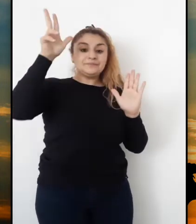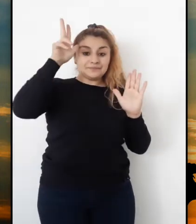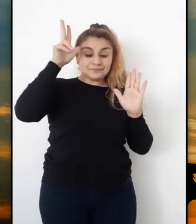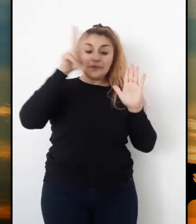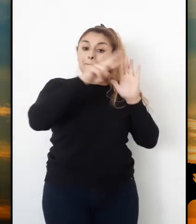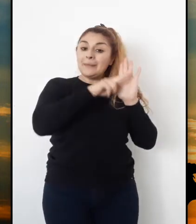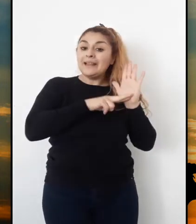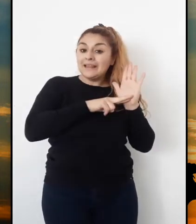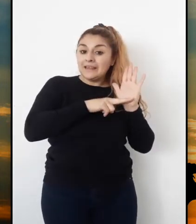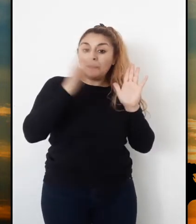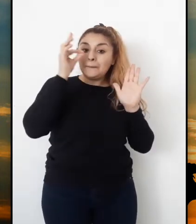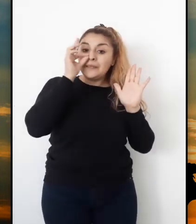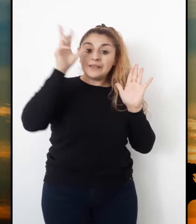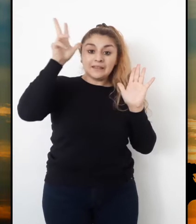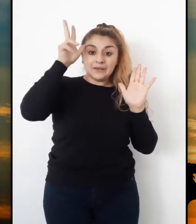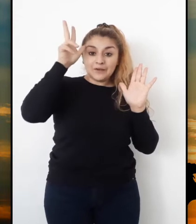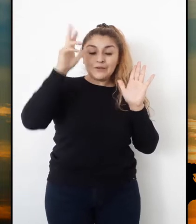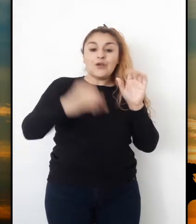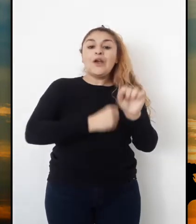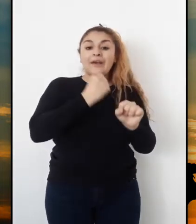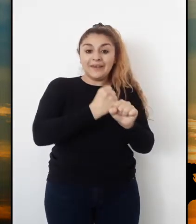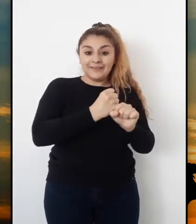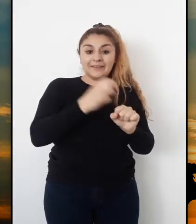capítulo 8, versículo